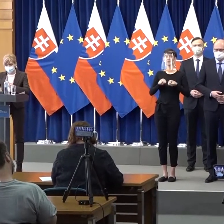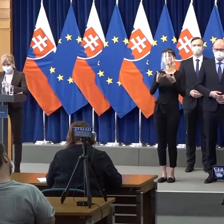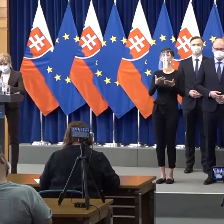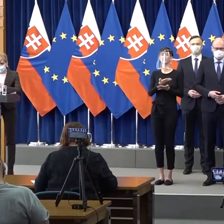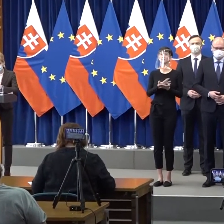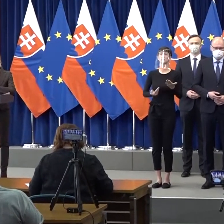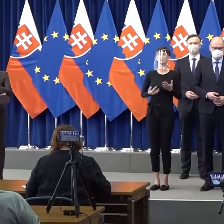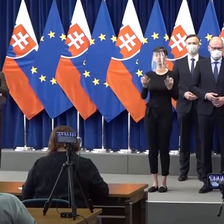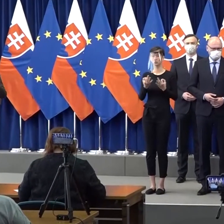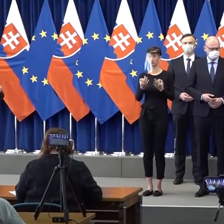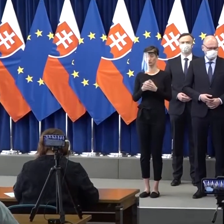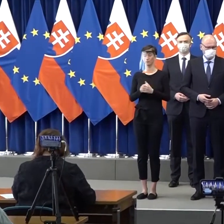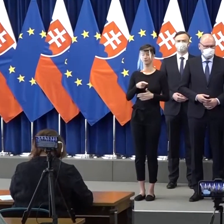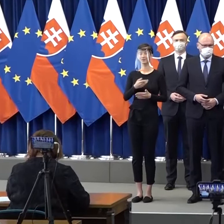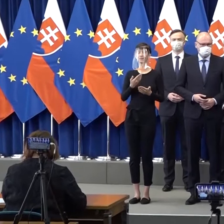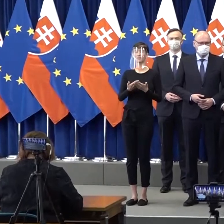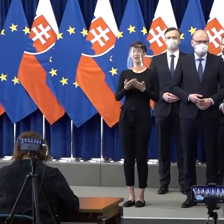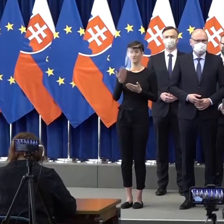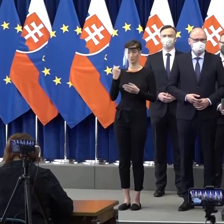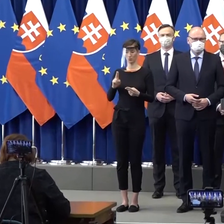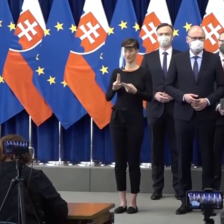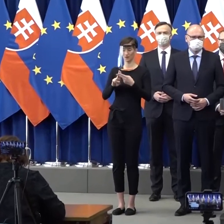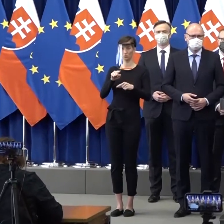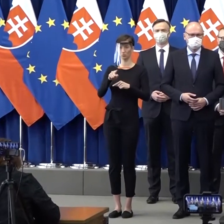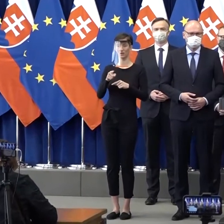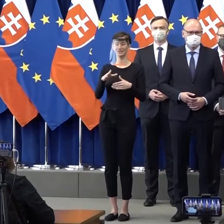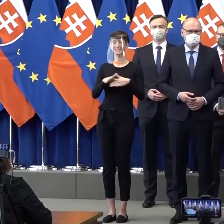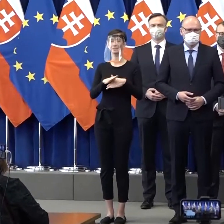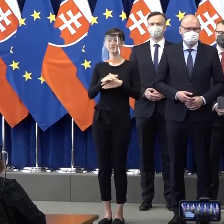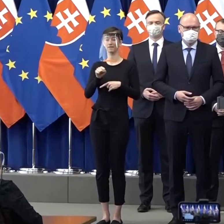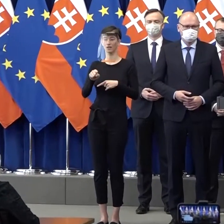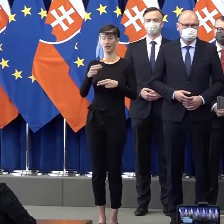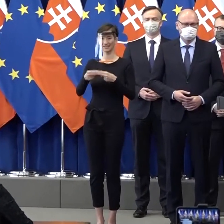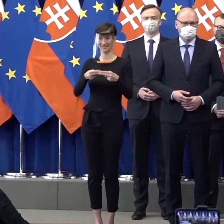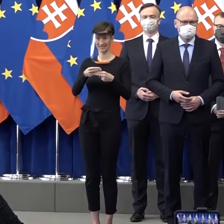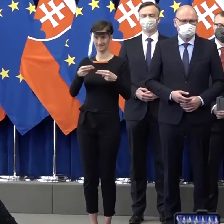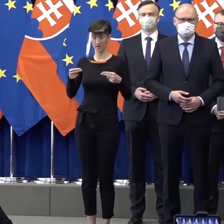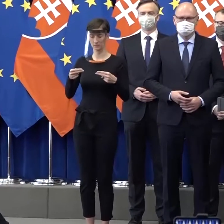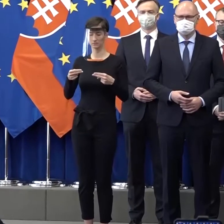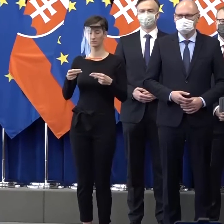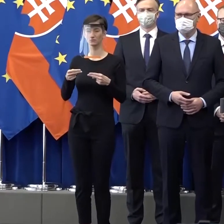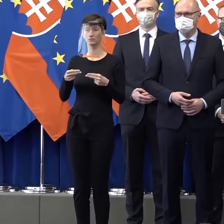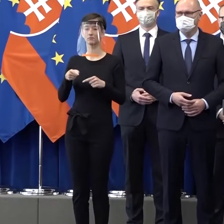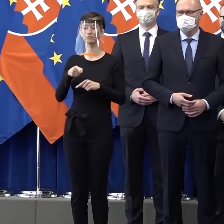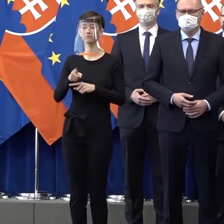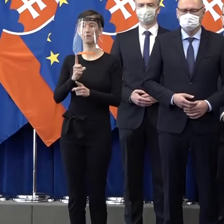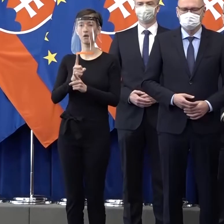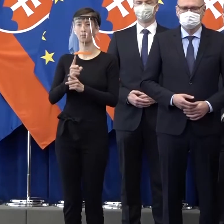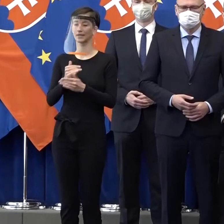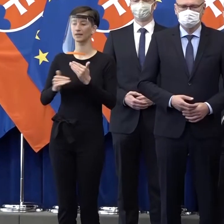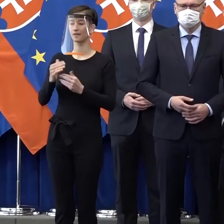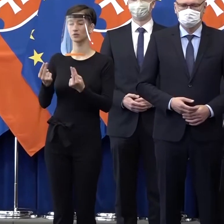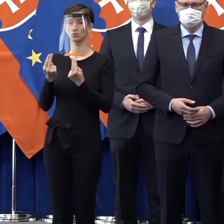zamestnávateľských zväzov, čiže s takými kapitánmi slovenského podnikateľského stavu,